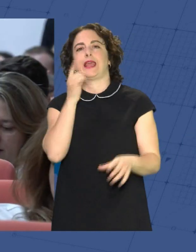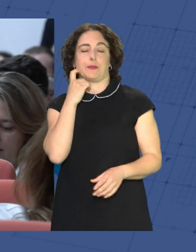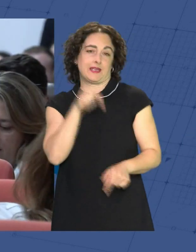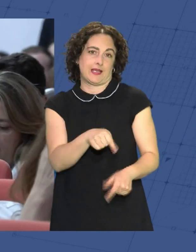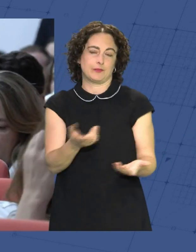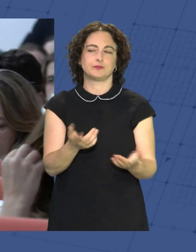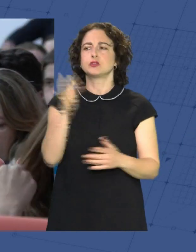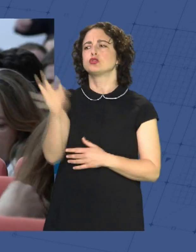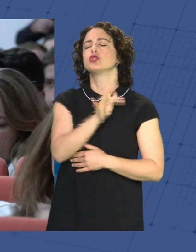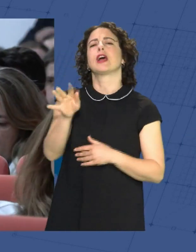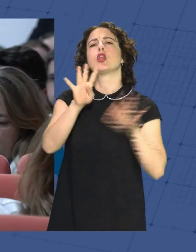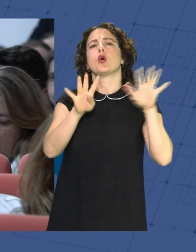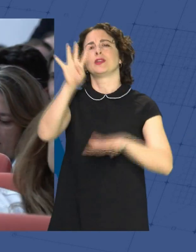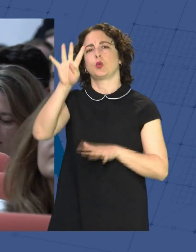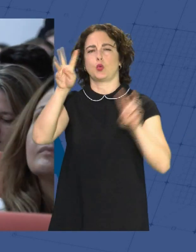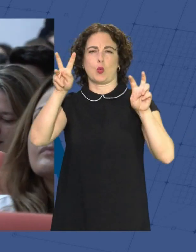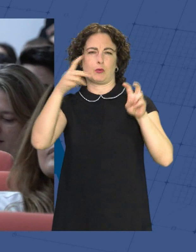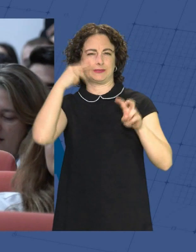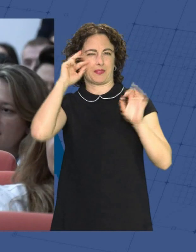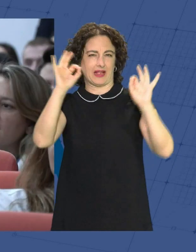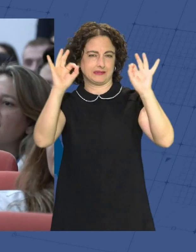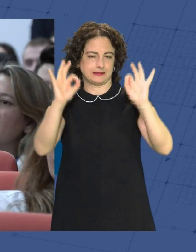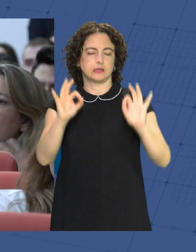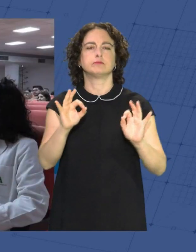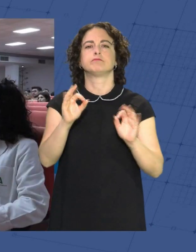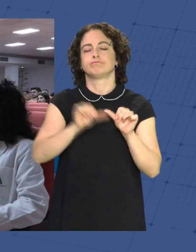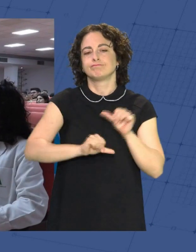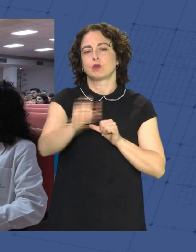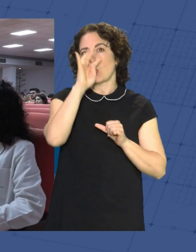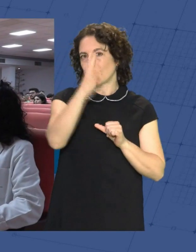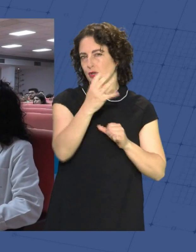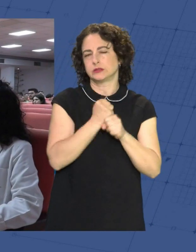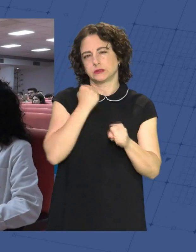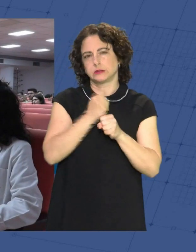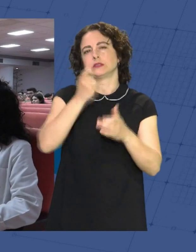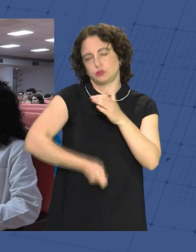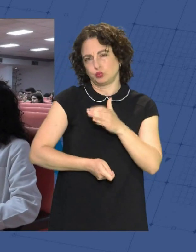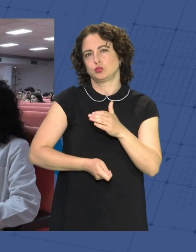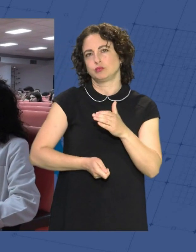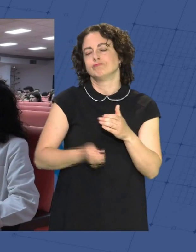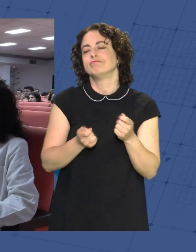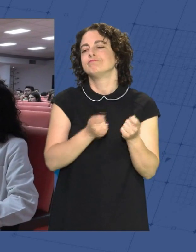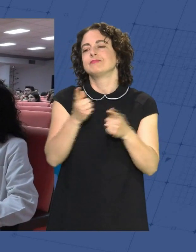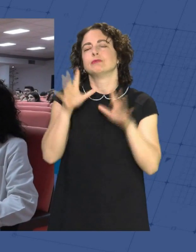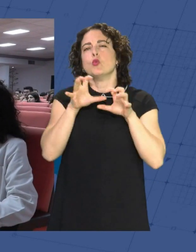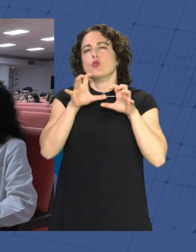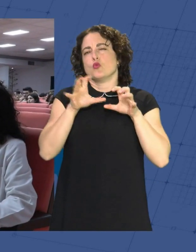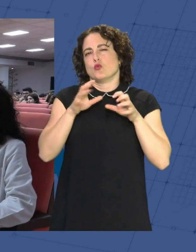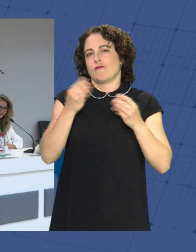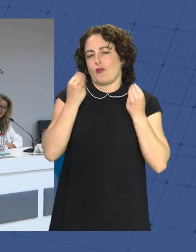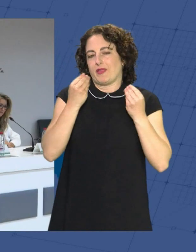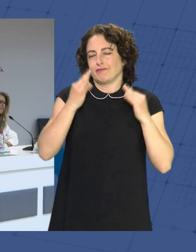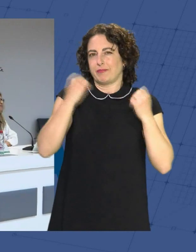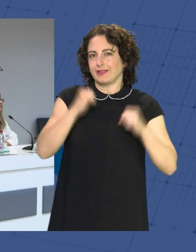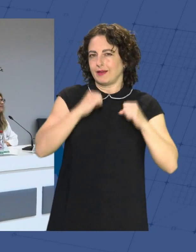En total, 94 nuevos especialistas que se enfrentan a cuatro años de trabajo duro que les proporcionará la formación práctica